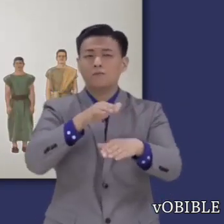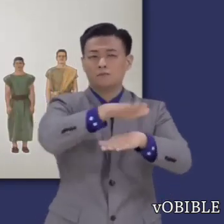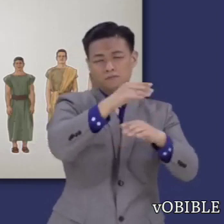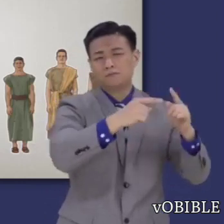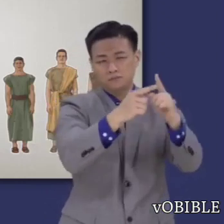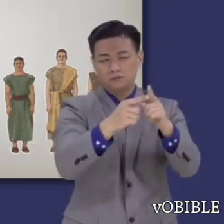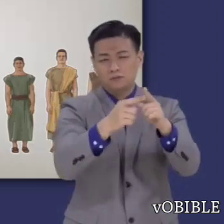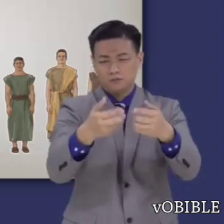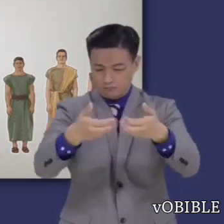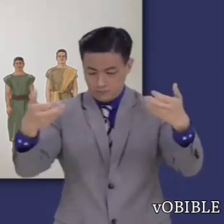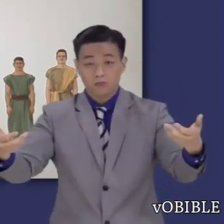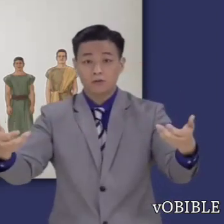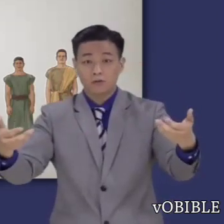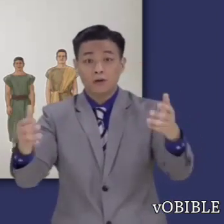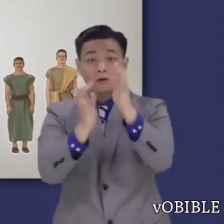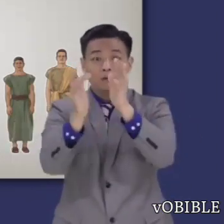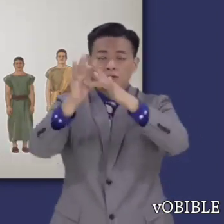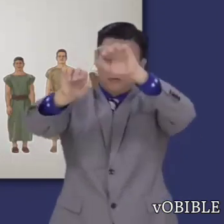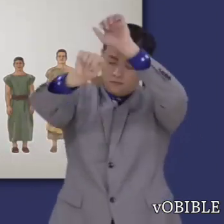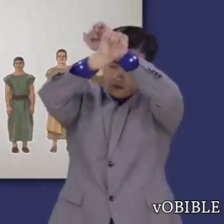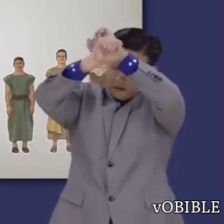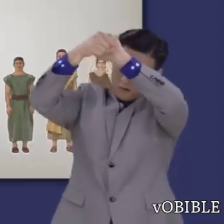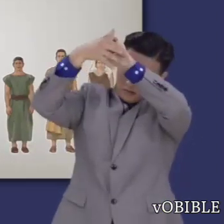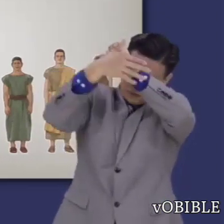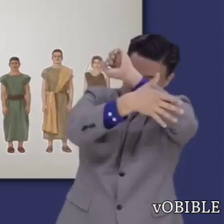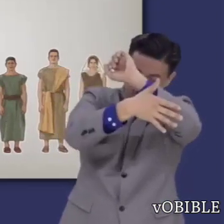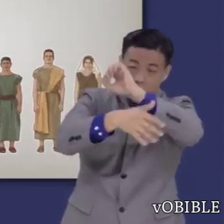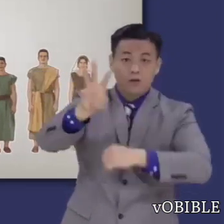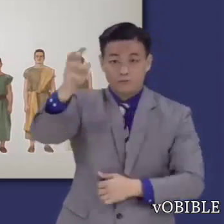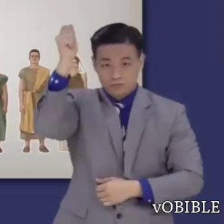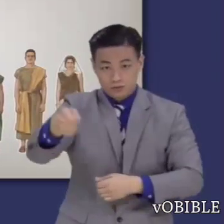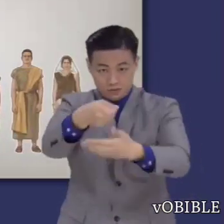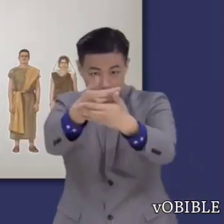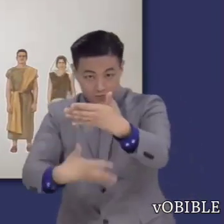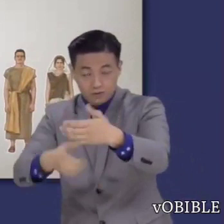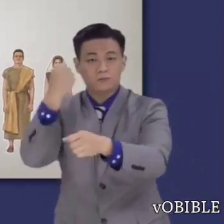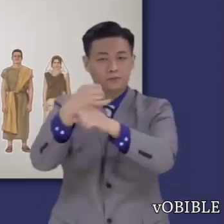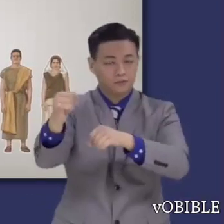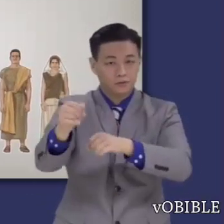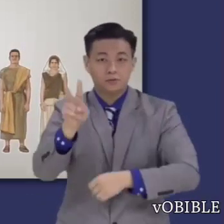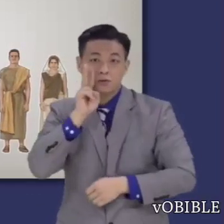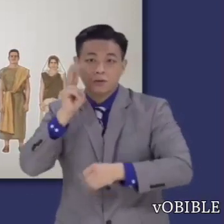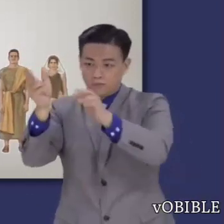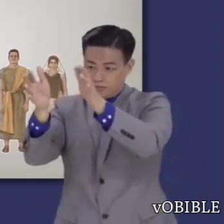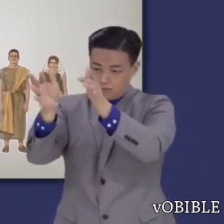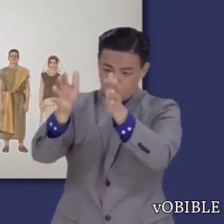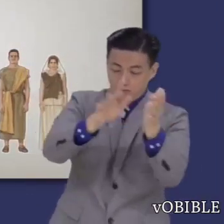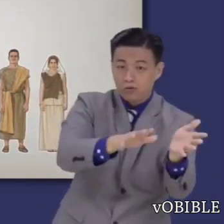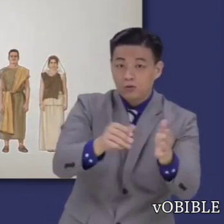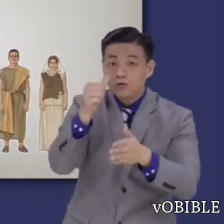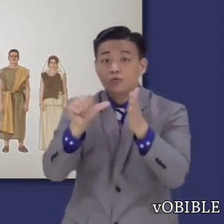族分隔开来。然而，耶稣牺牲生命，借此废除了律法之约，拆毁了这道